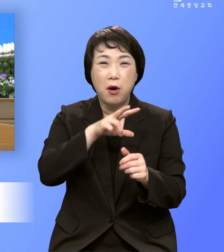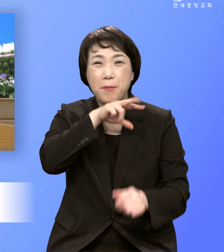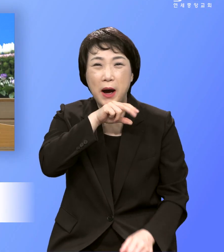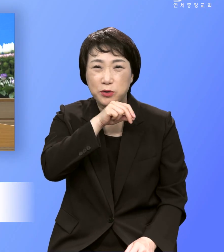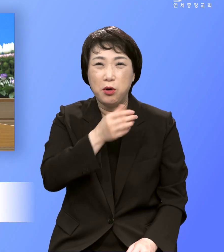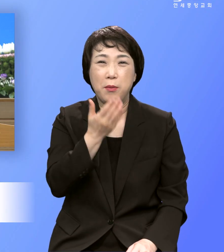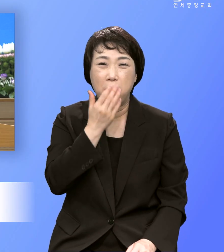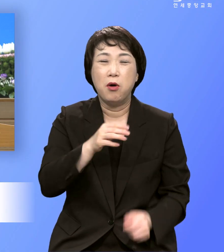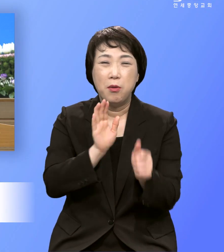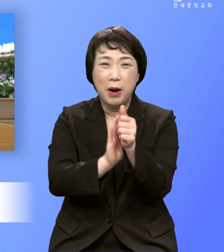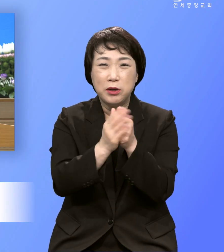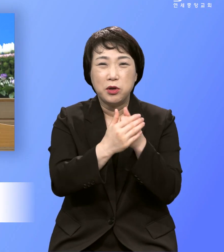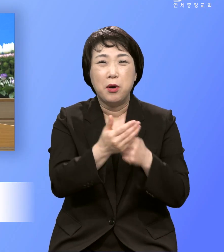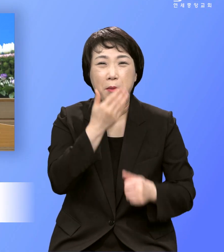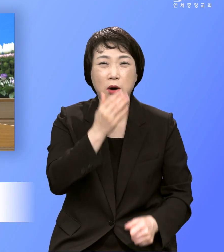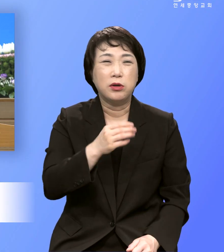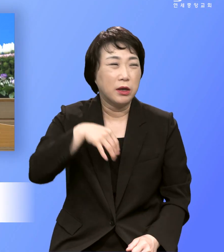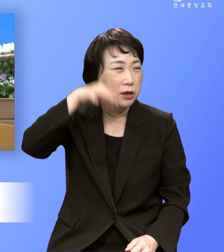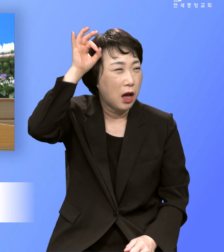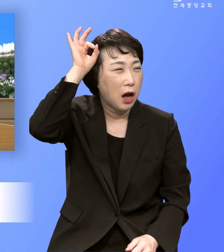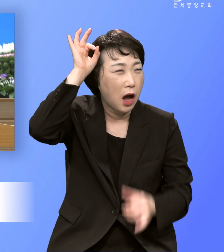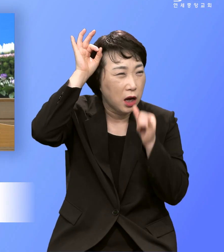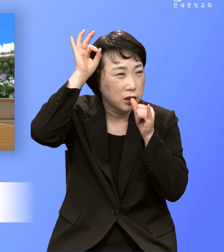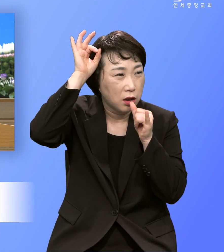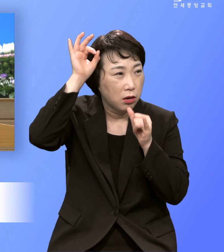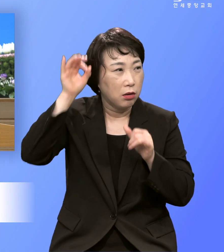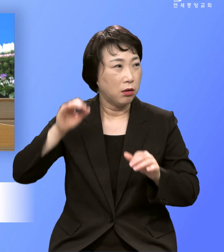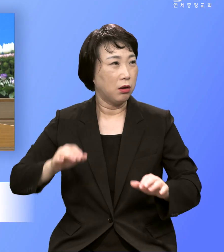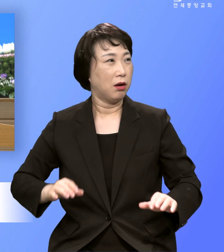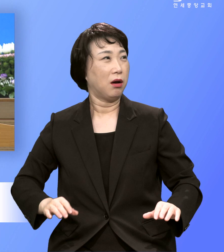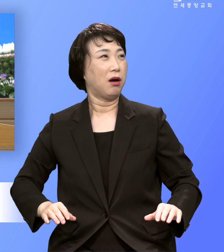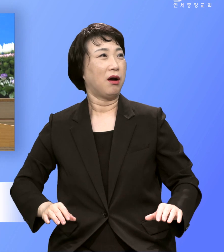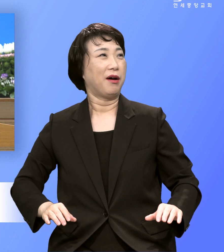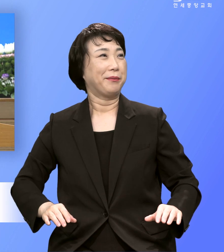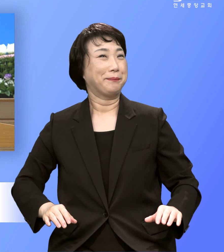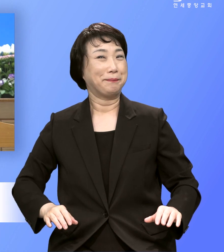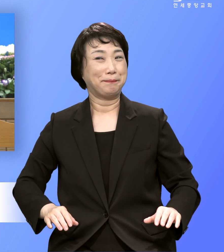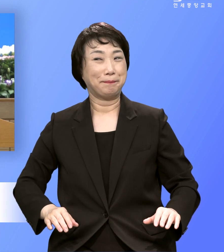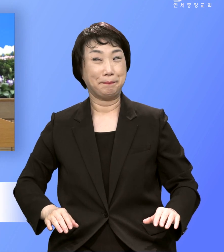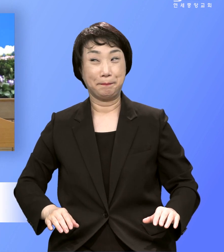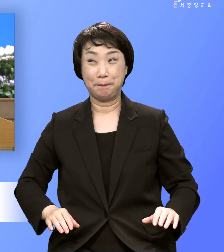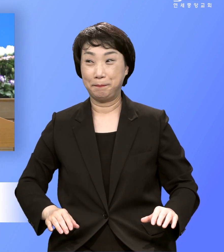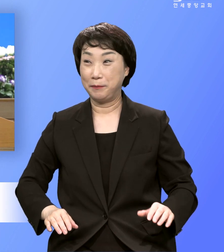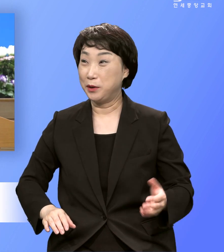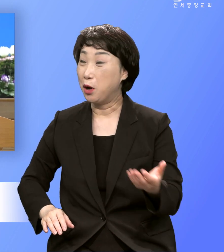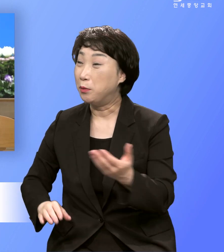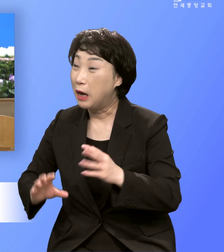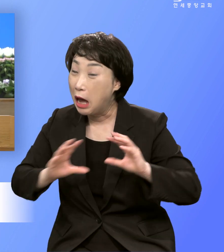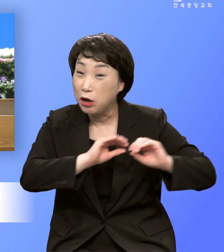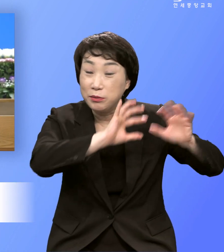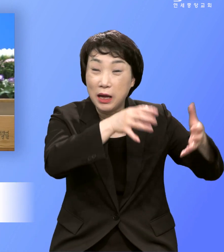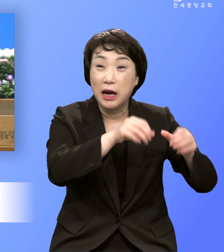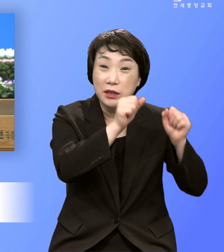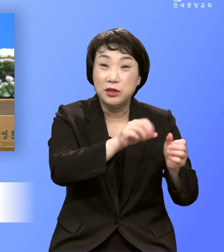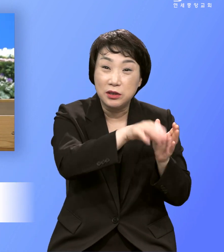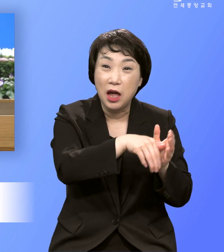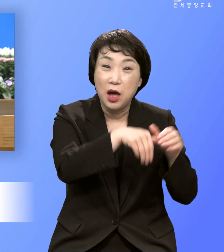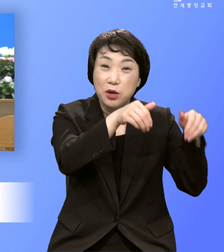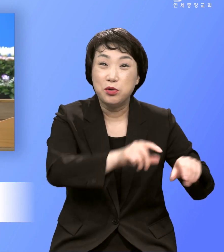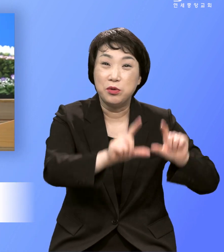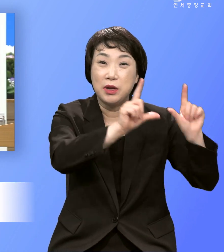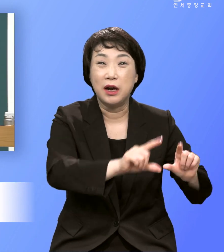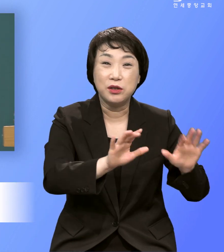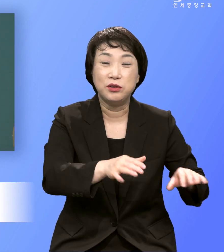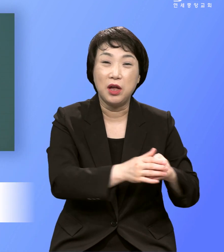먹고 마늘도 먹은 것이 생각나거늘 아니 애굽에 있을 때 언제 지들이